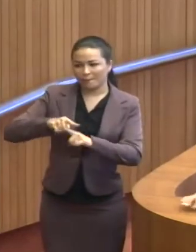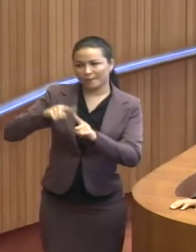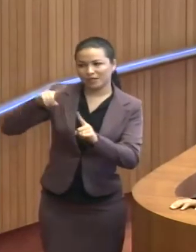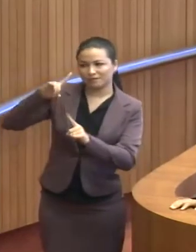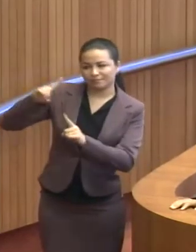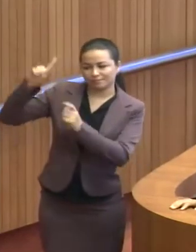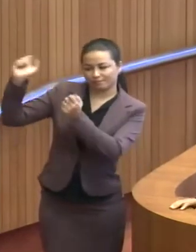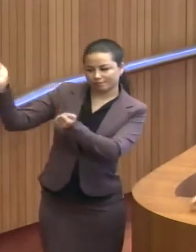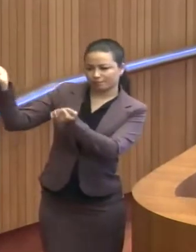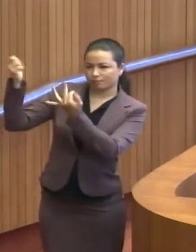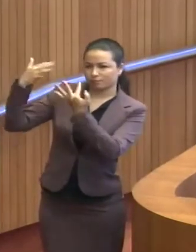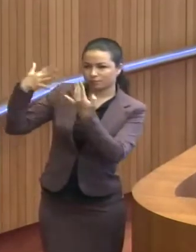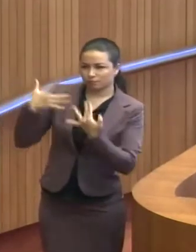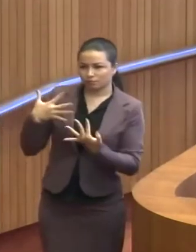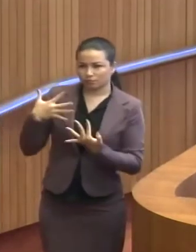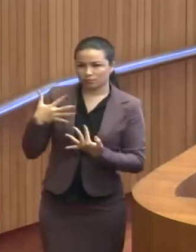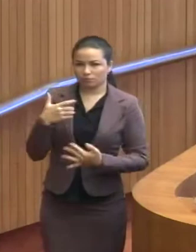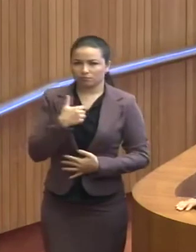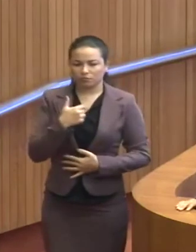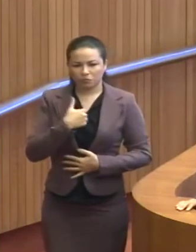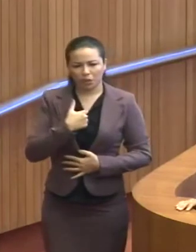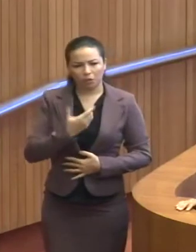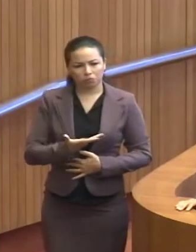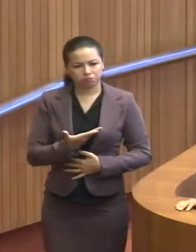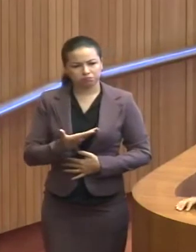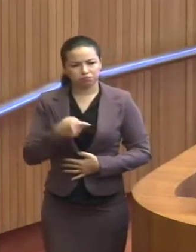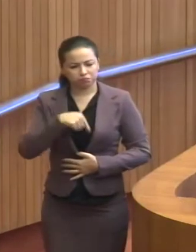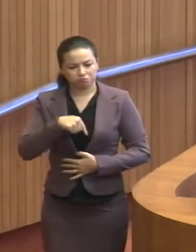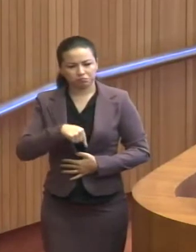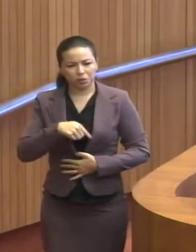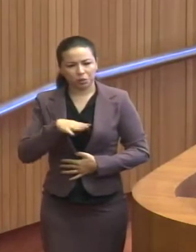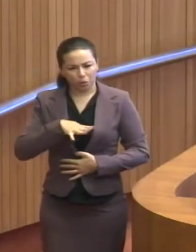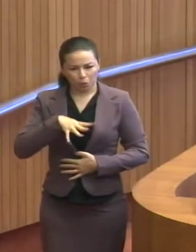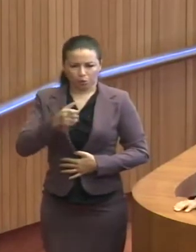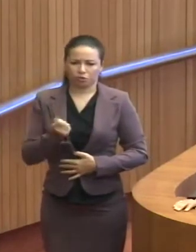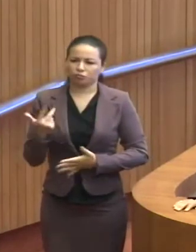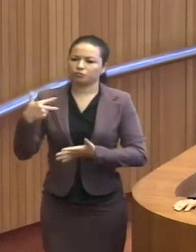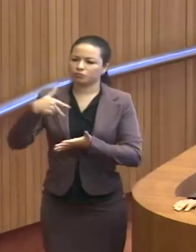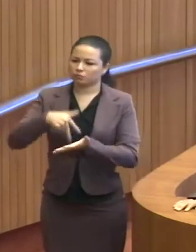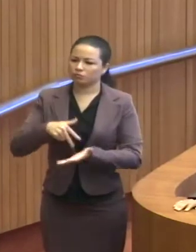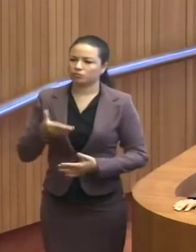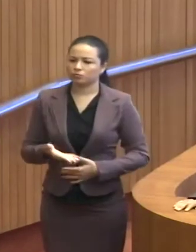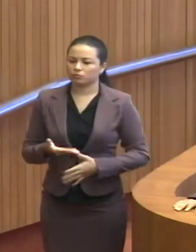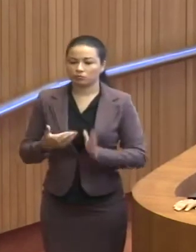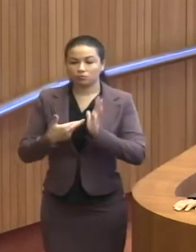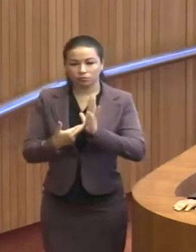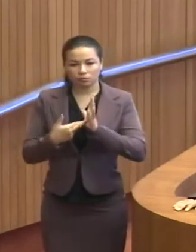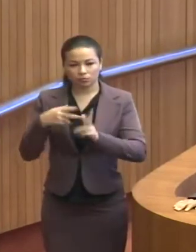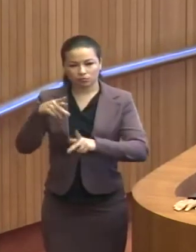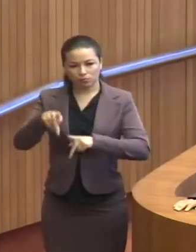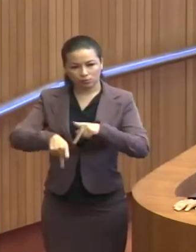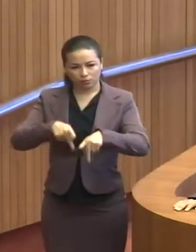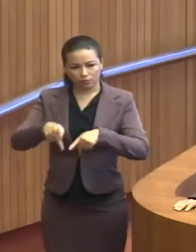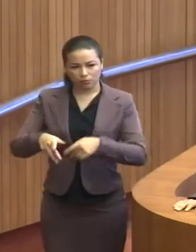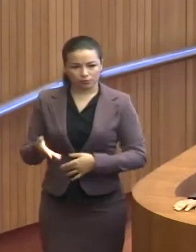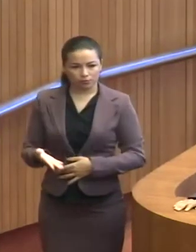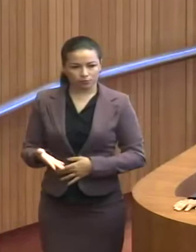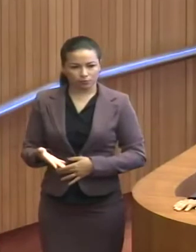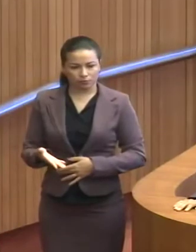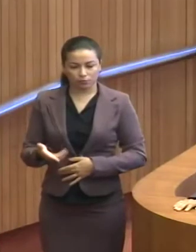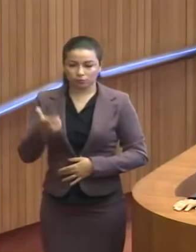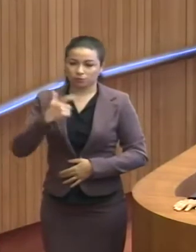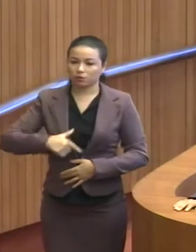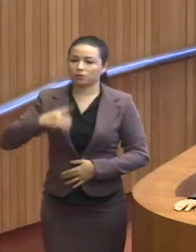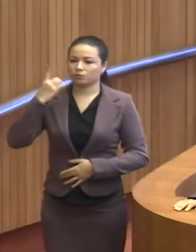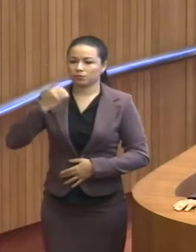de Deus, no peito, na raça, hoje eu estou aqui, representando o povo,